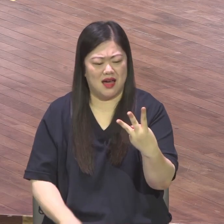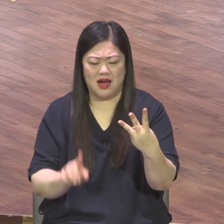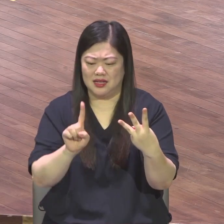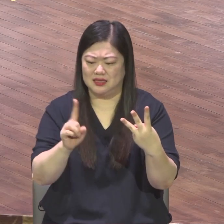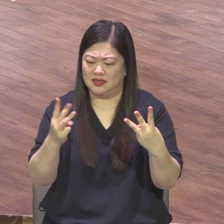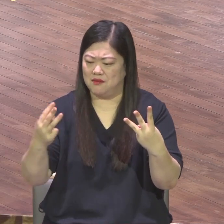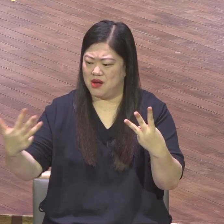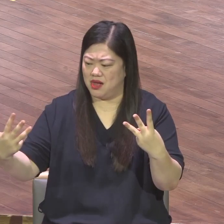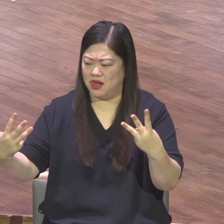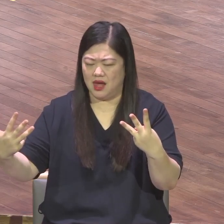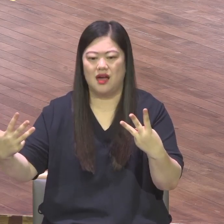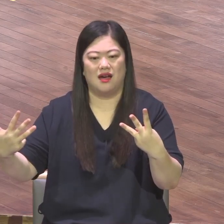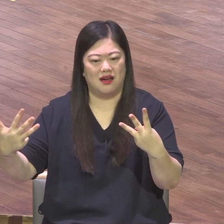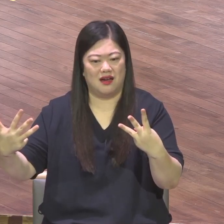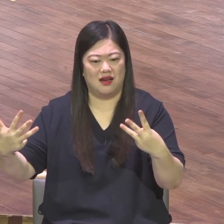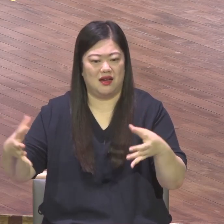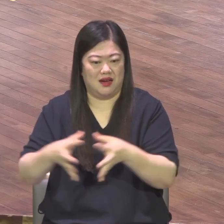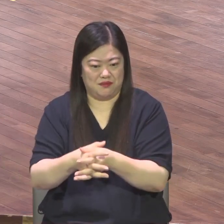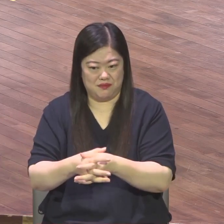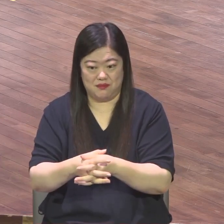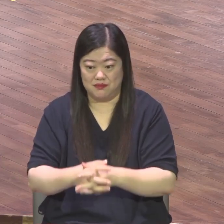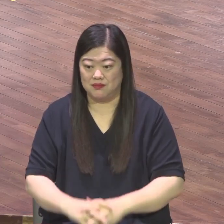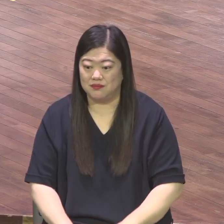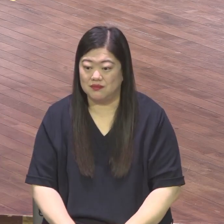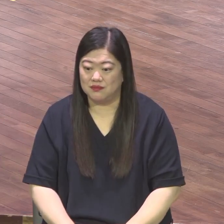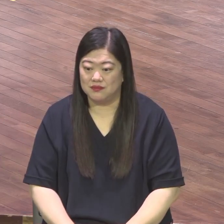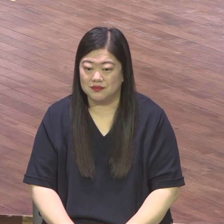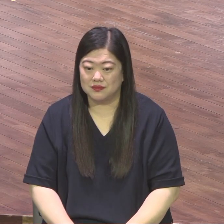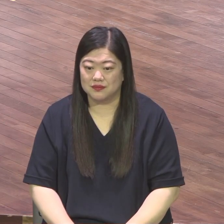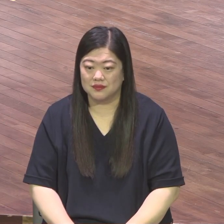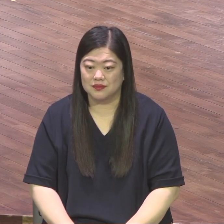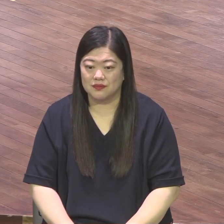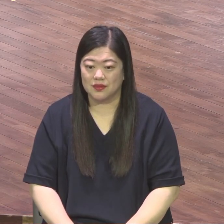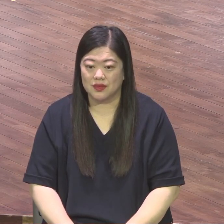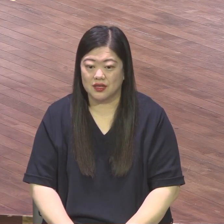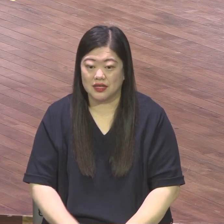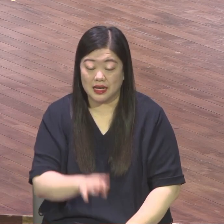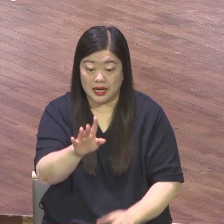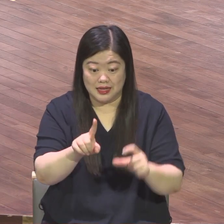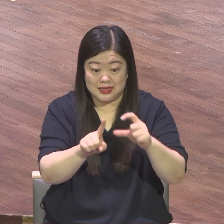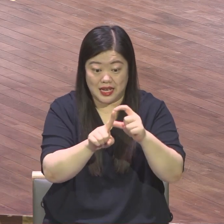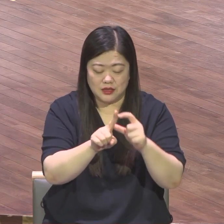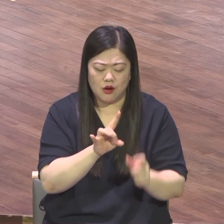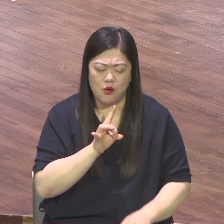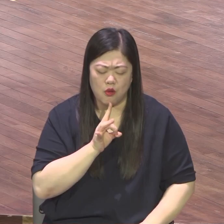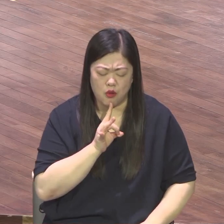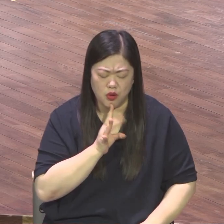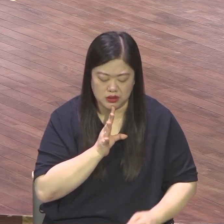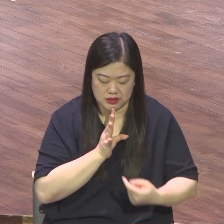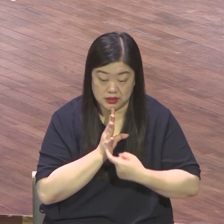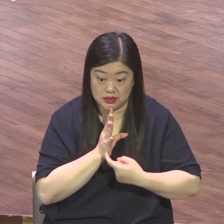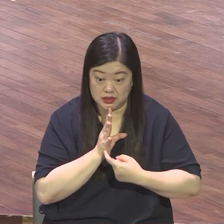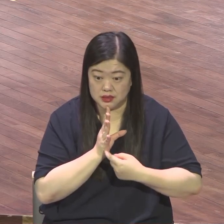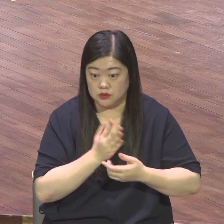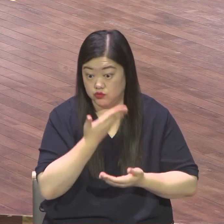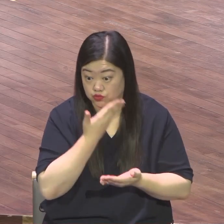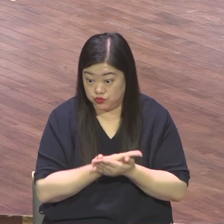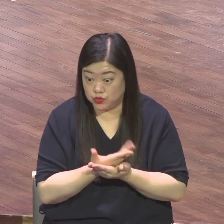오직의 이 삶은 한마디로 성경 정치 핵심이에요. 오직. 신앙생활의